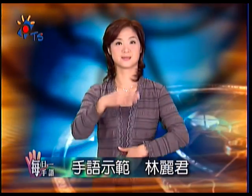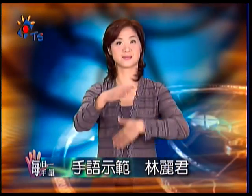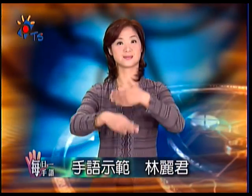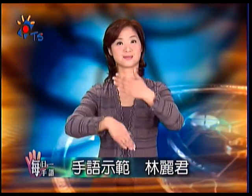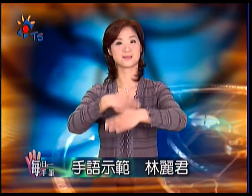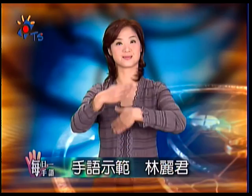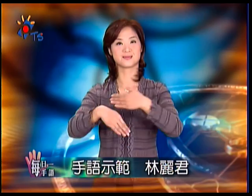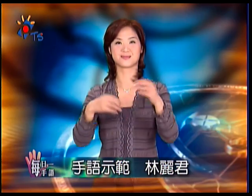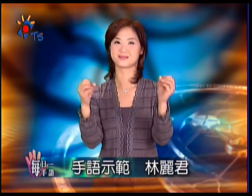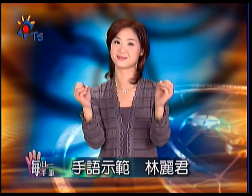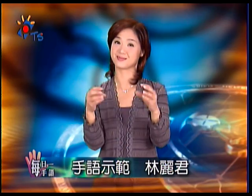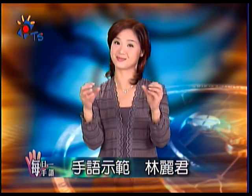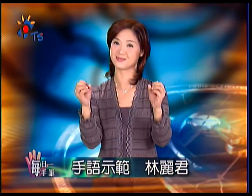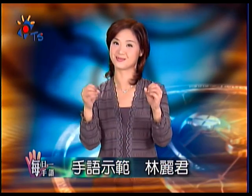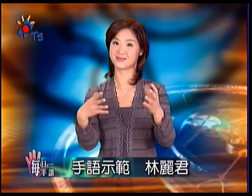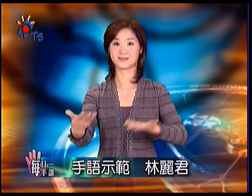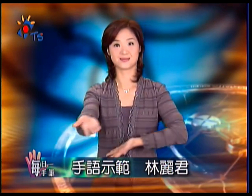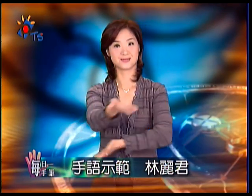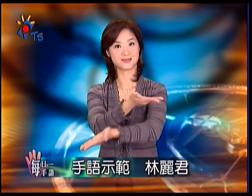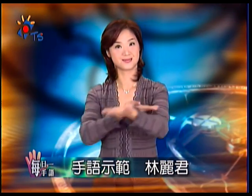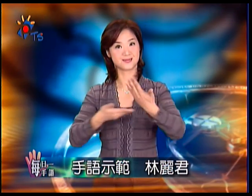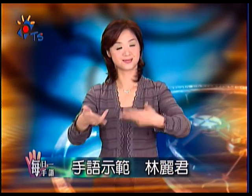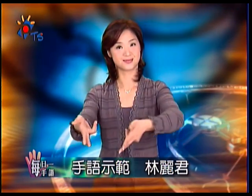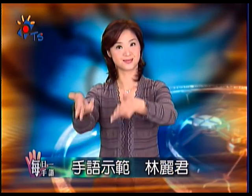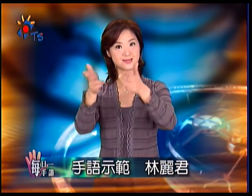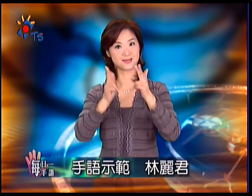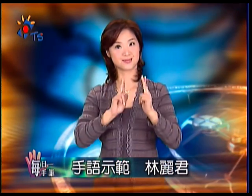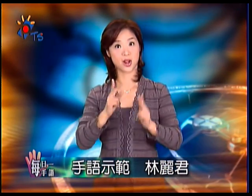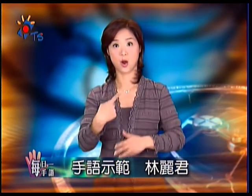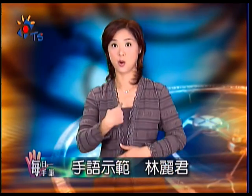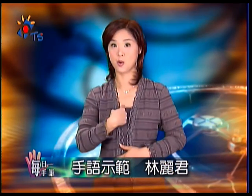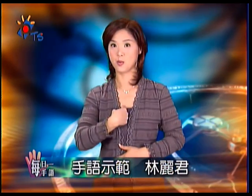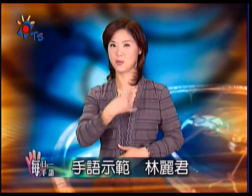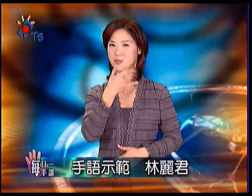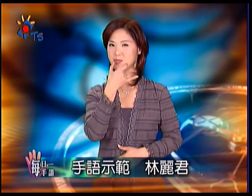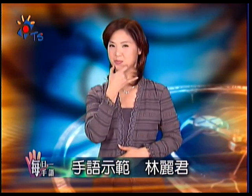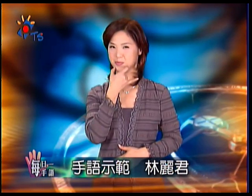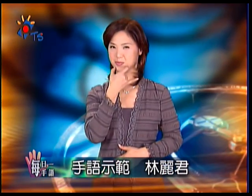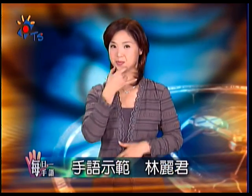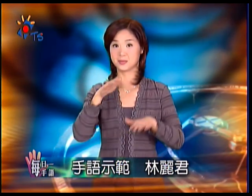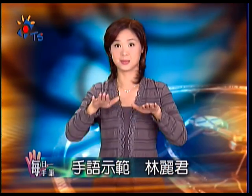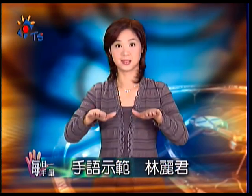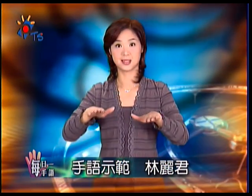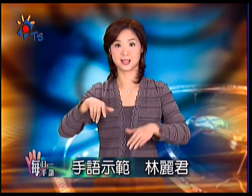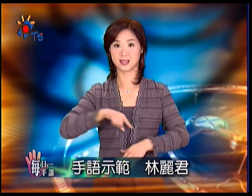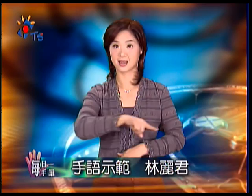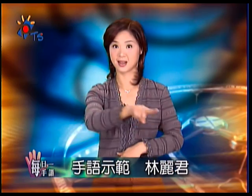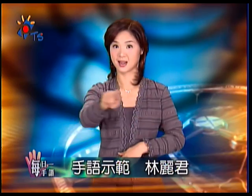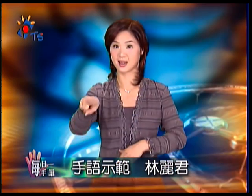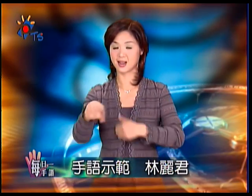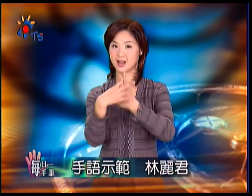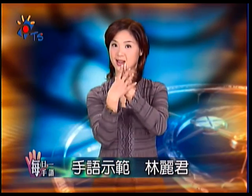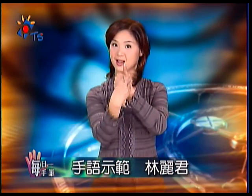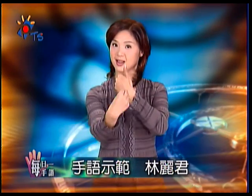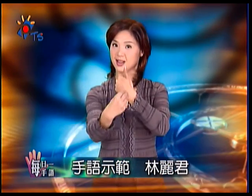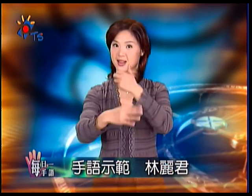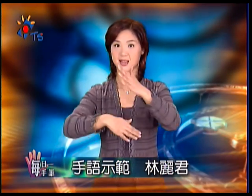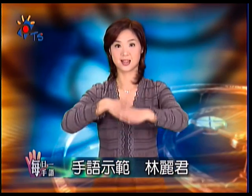动动双手，搭起无声的桥梁。我是林丽君，今天我们要来学跟生